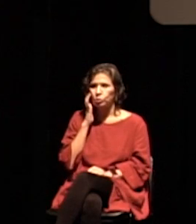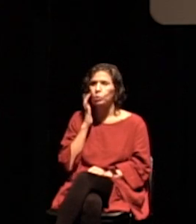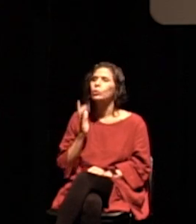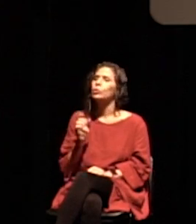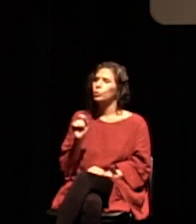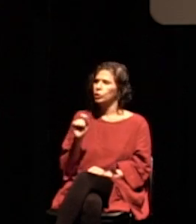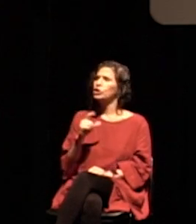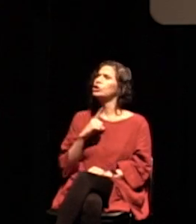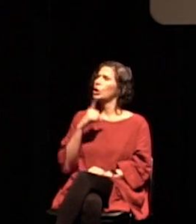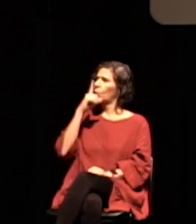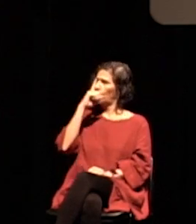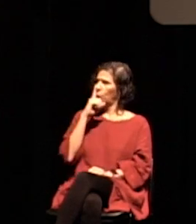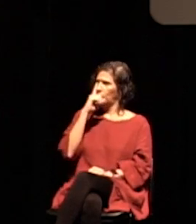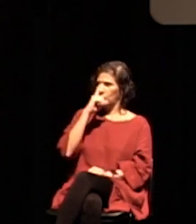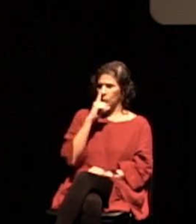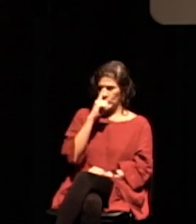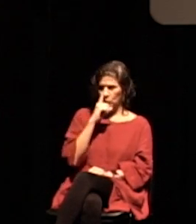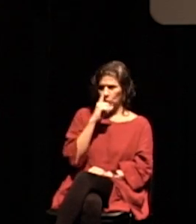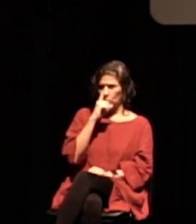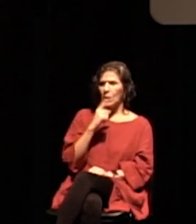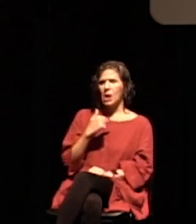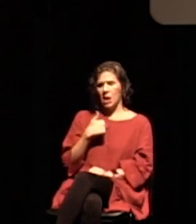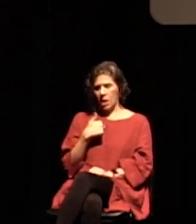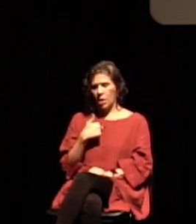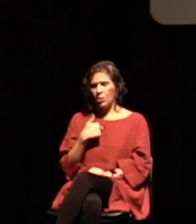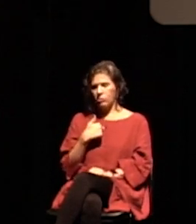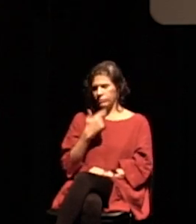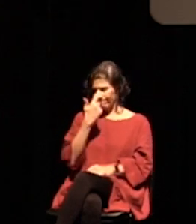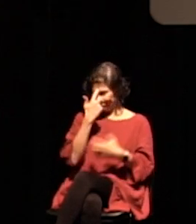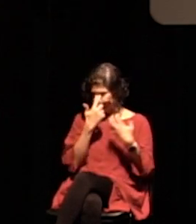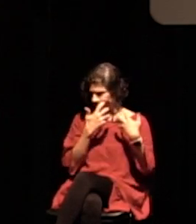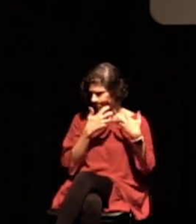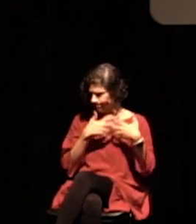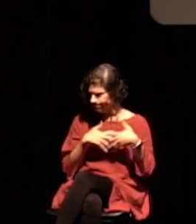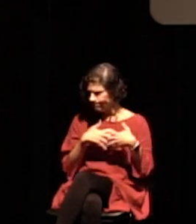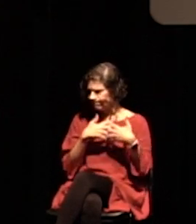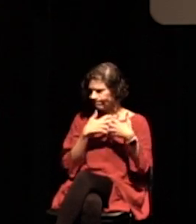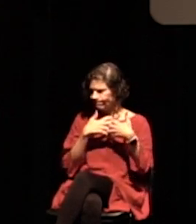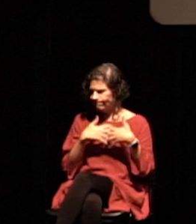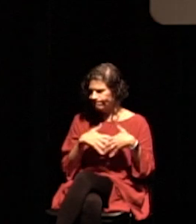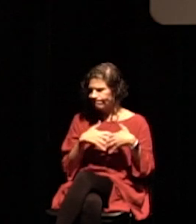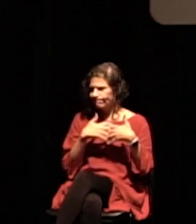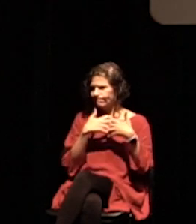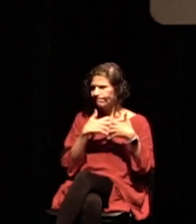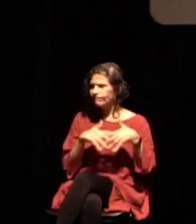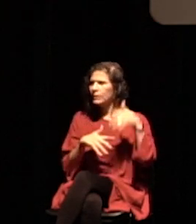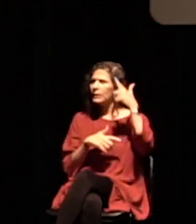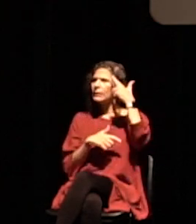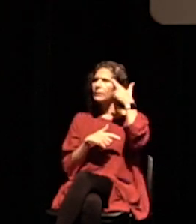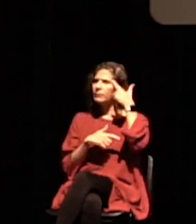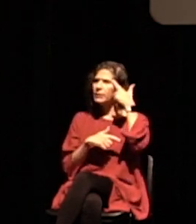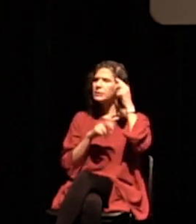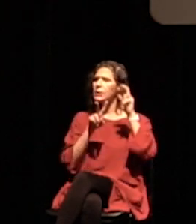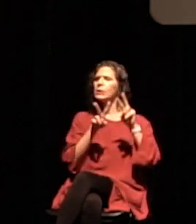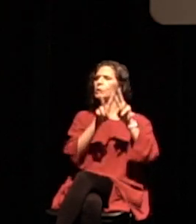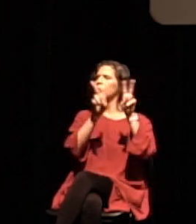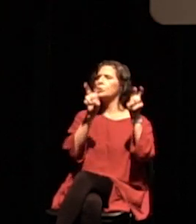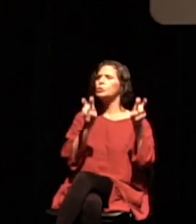havia um risco muito grande. Eu refleti muito sobre